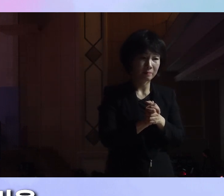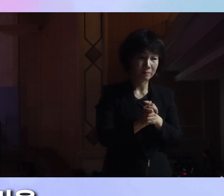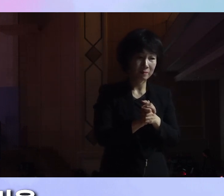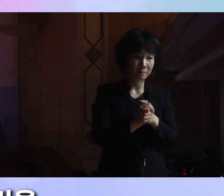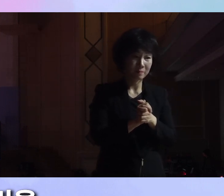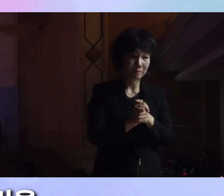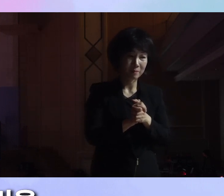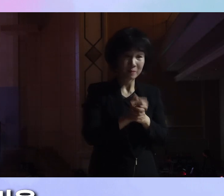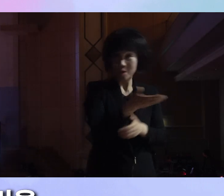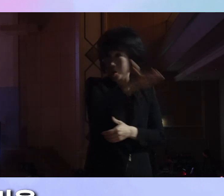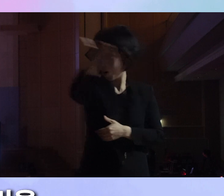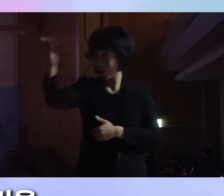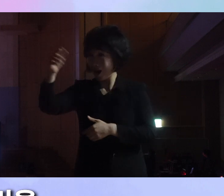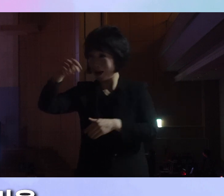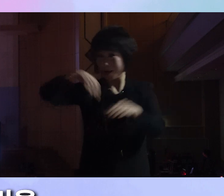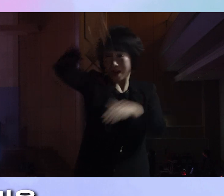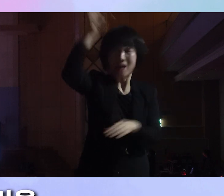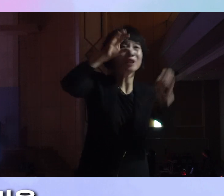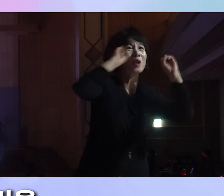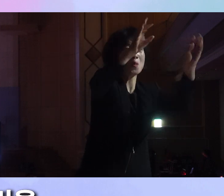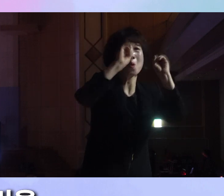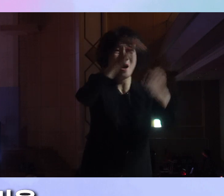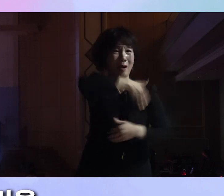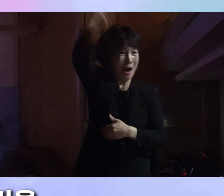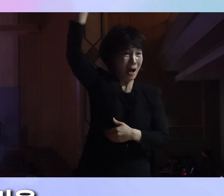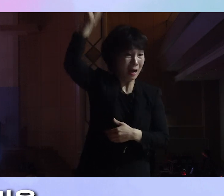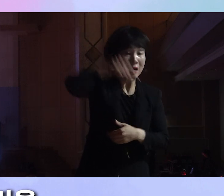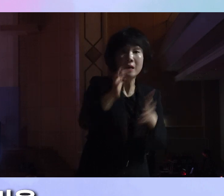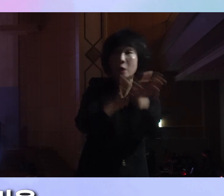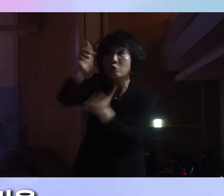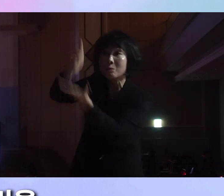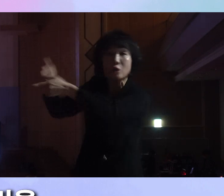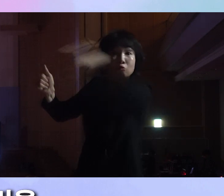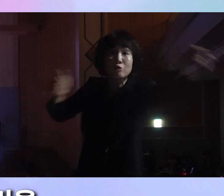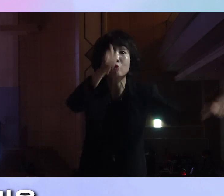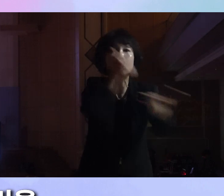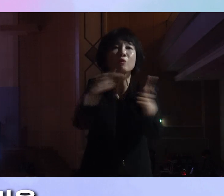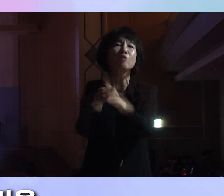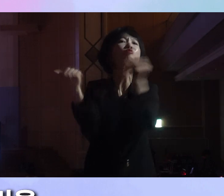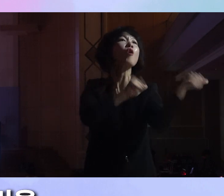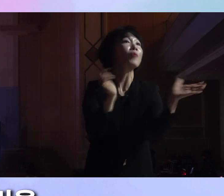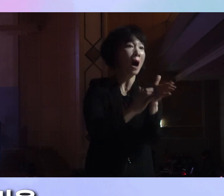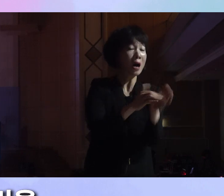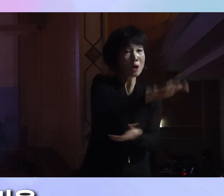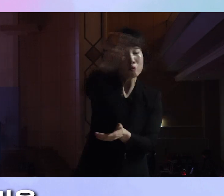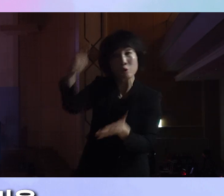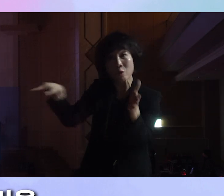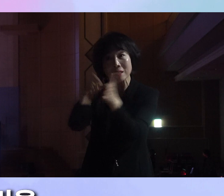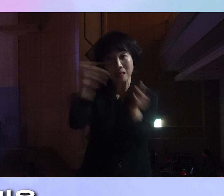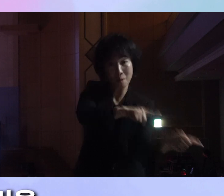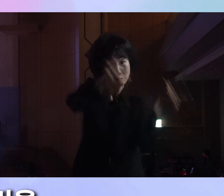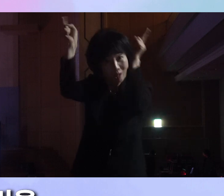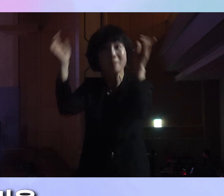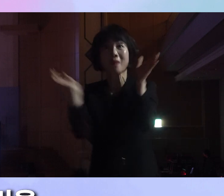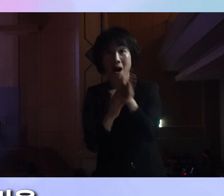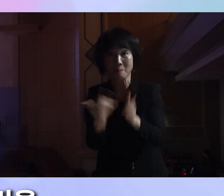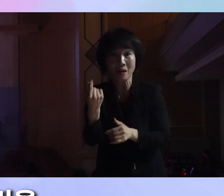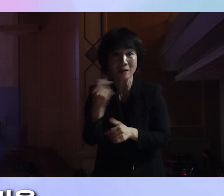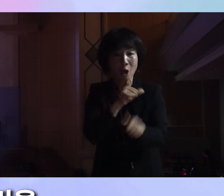자네도 이 길 널리 전하길 바래. 예수가 우리를 위해 죽었고 우리를 위해 다시